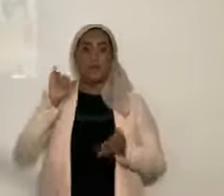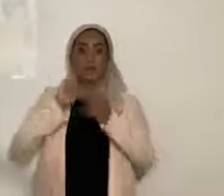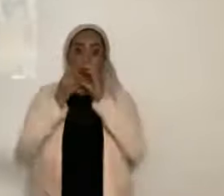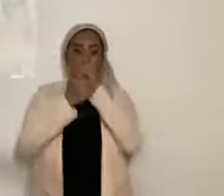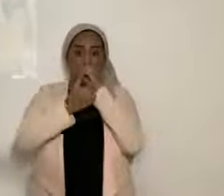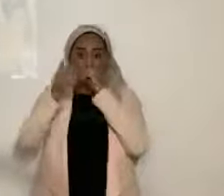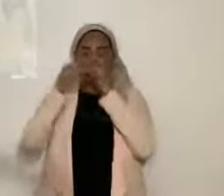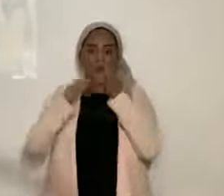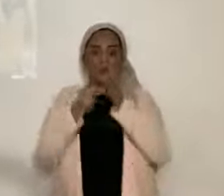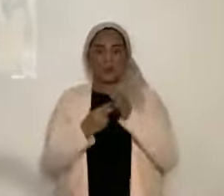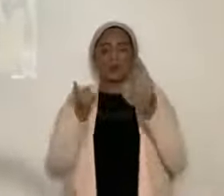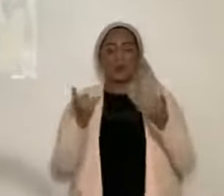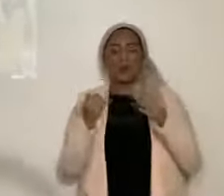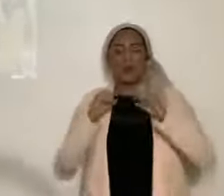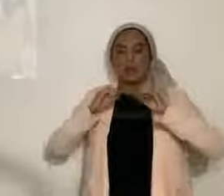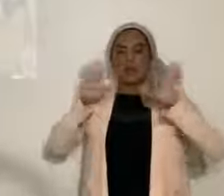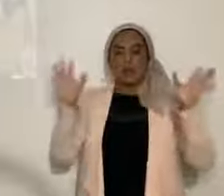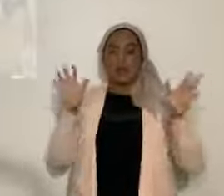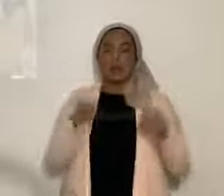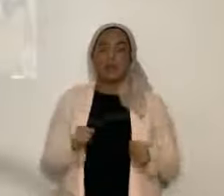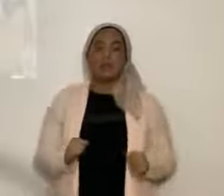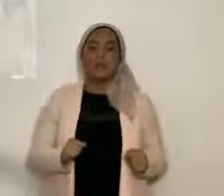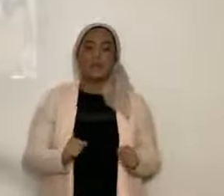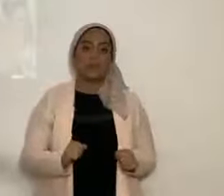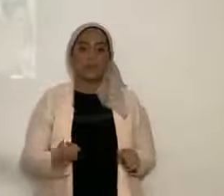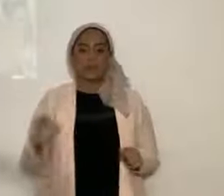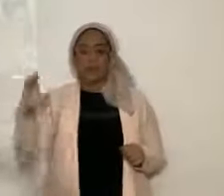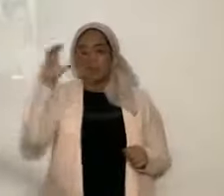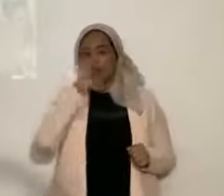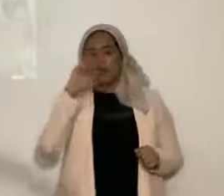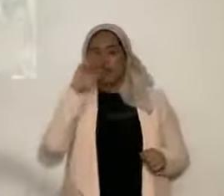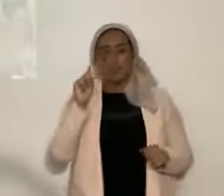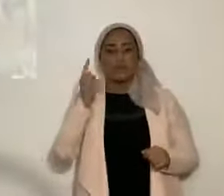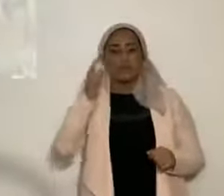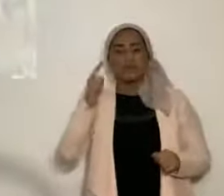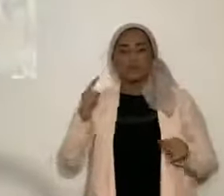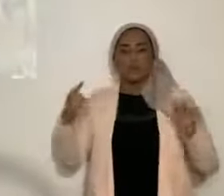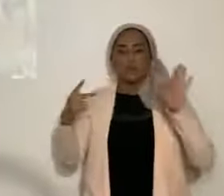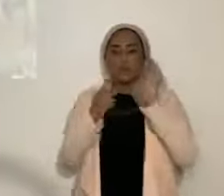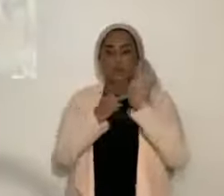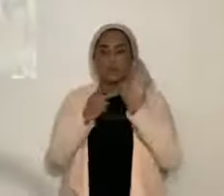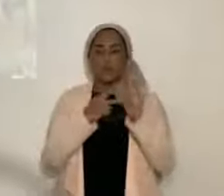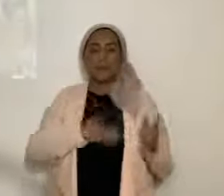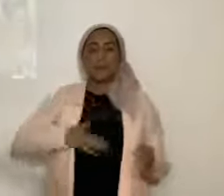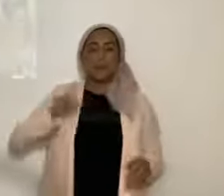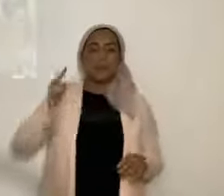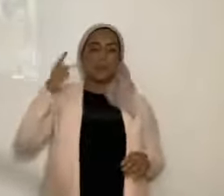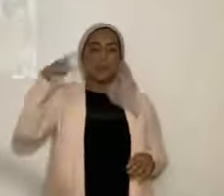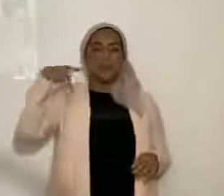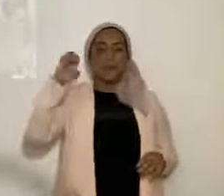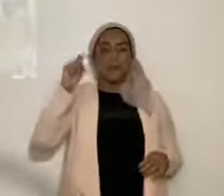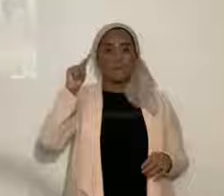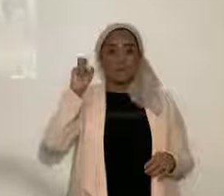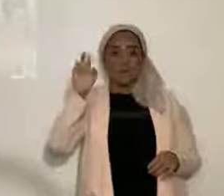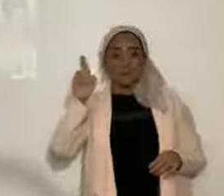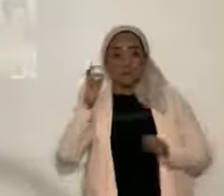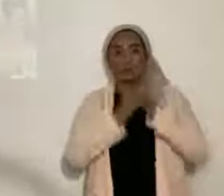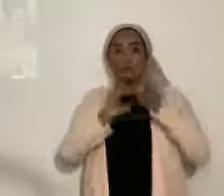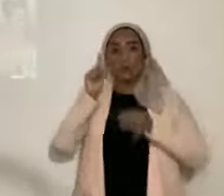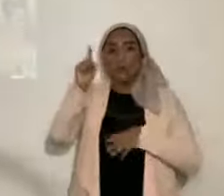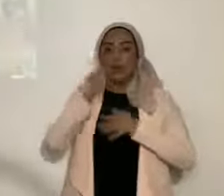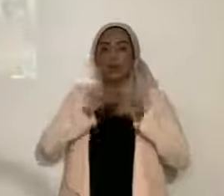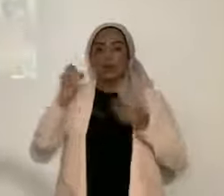se refiere y ahorita voy a hacer varias aclaraciones. Busquemos 1 de Pedro, hermanos, vamos a ver varias citas. 1 de Pedro